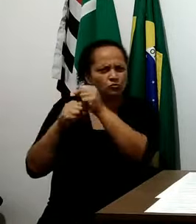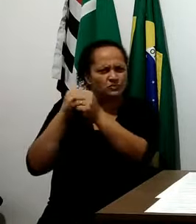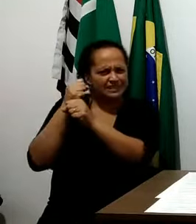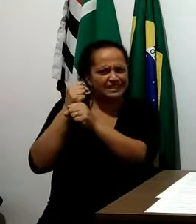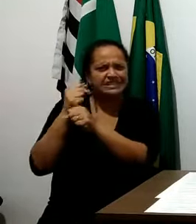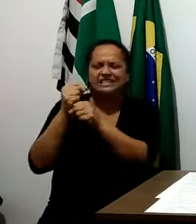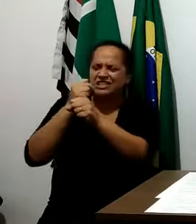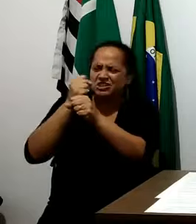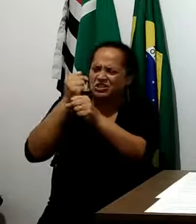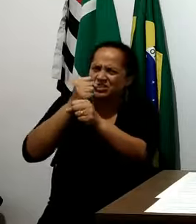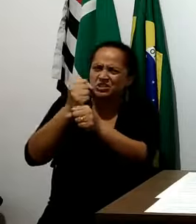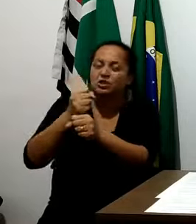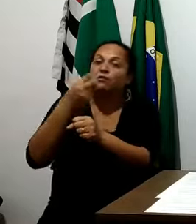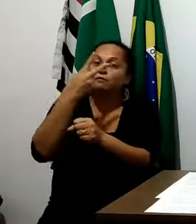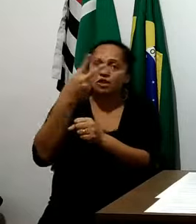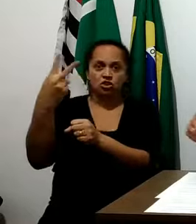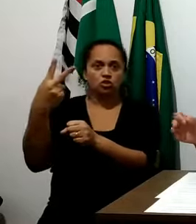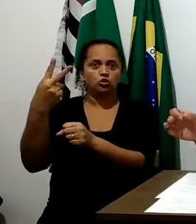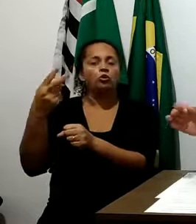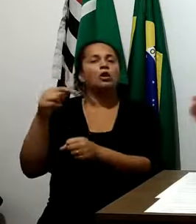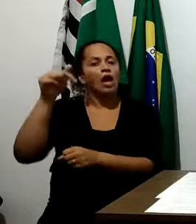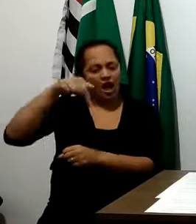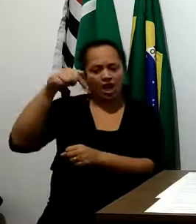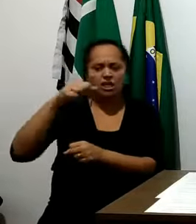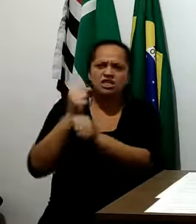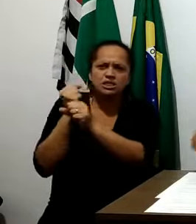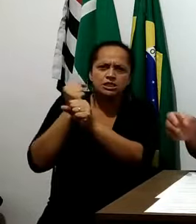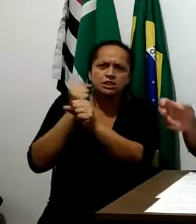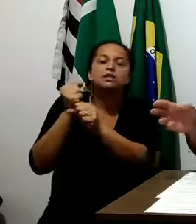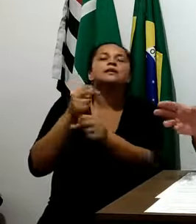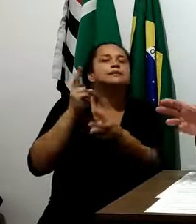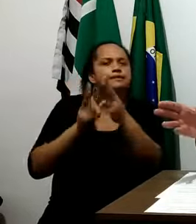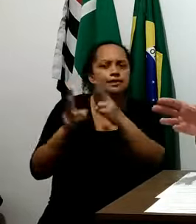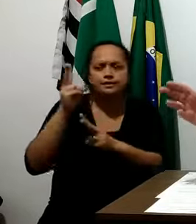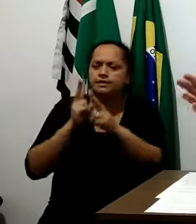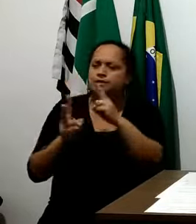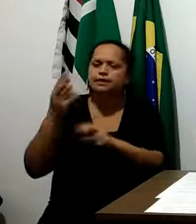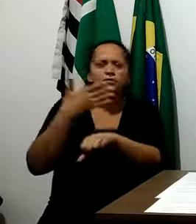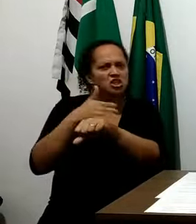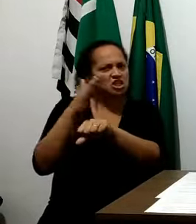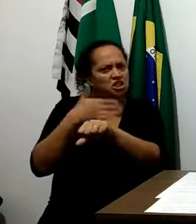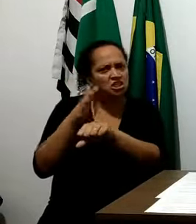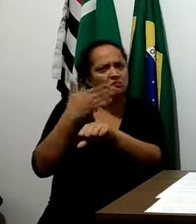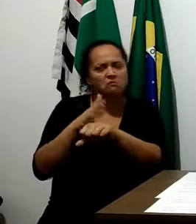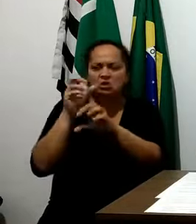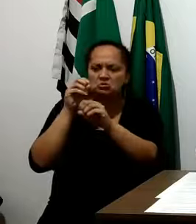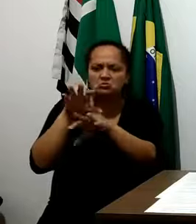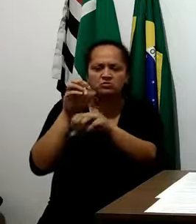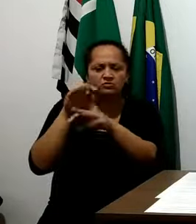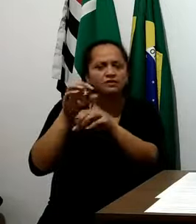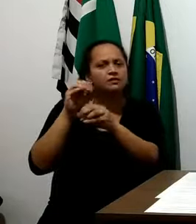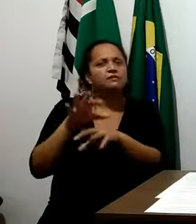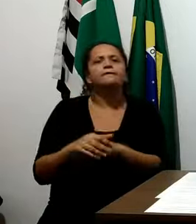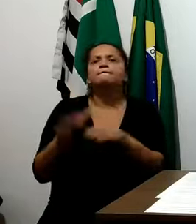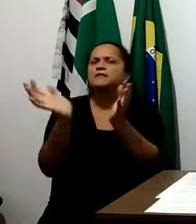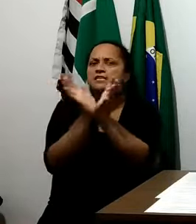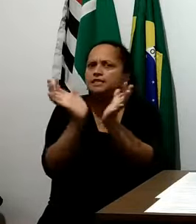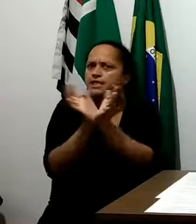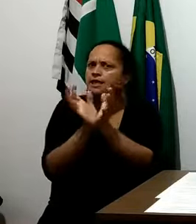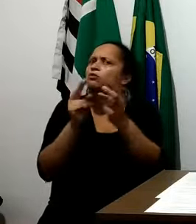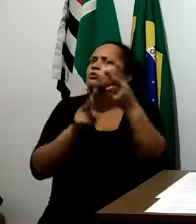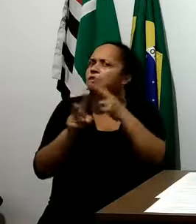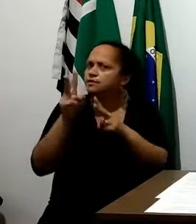na Igreja Evangélica Helena Maria, em todos os treinamentos, em todas as classes, em todas as células,